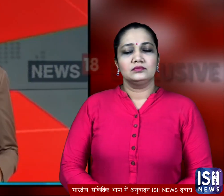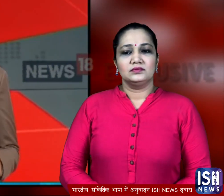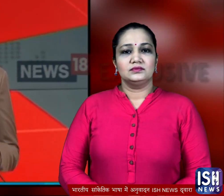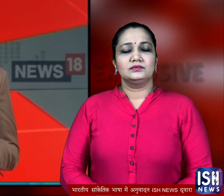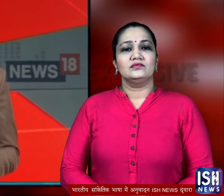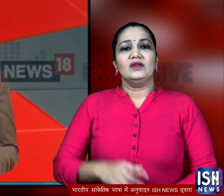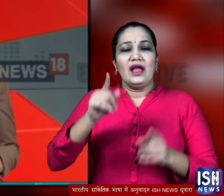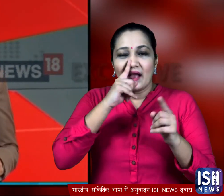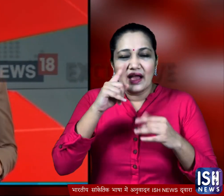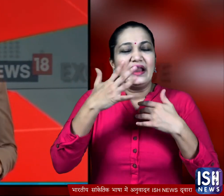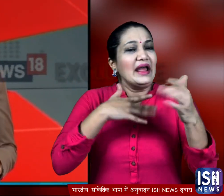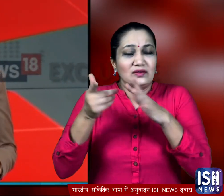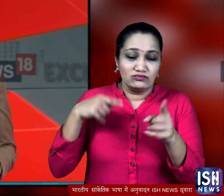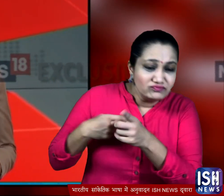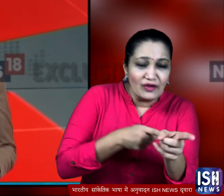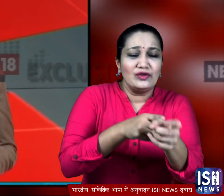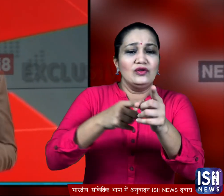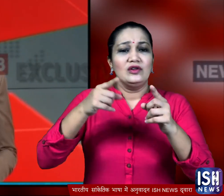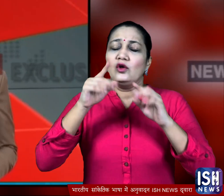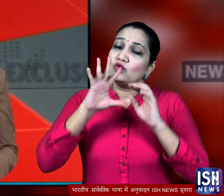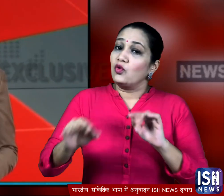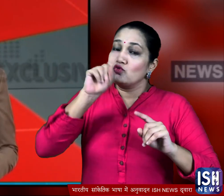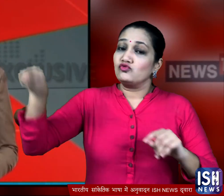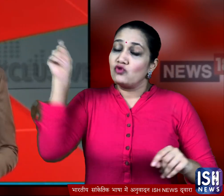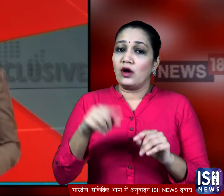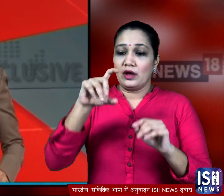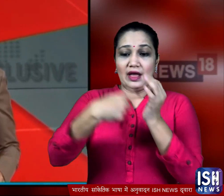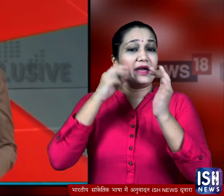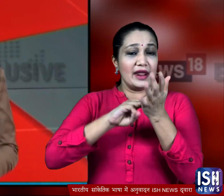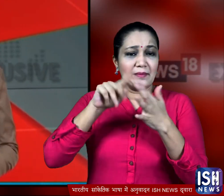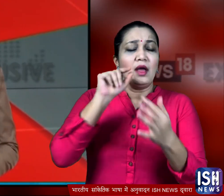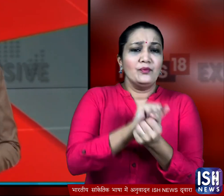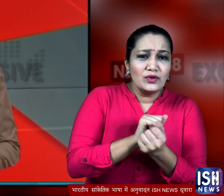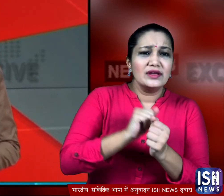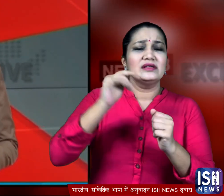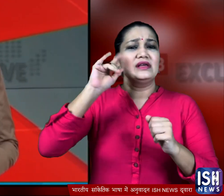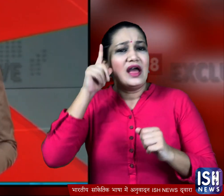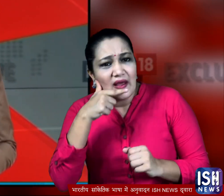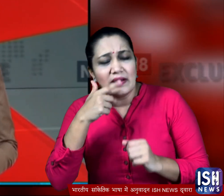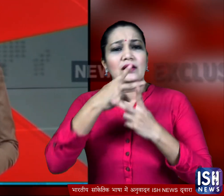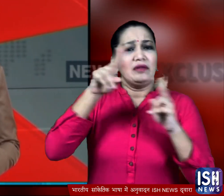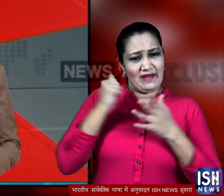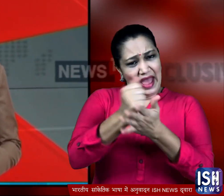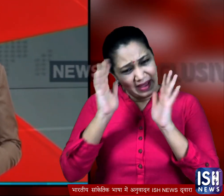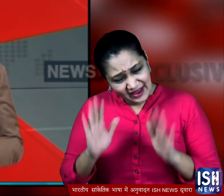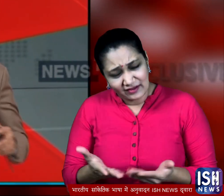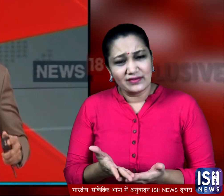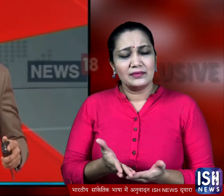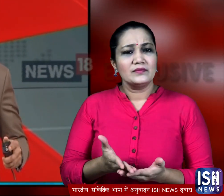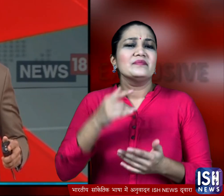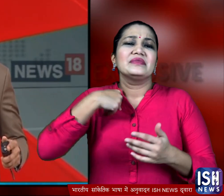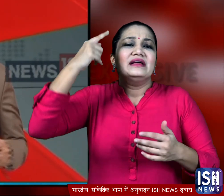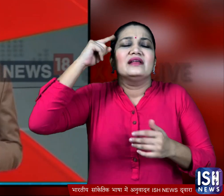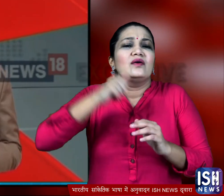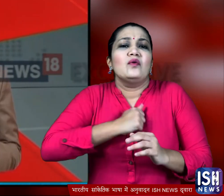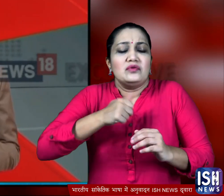सौभाग्य की बात है कि किसी लड़की या महिला का पीछा करना संगीन अपराध है, जिसके लिए पुलिस, थाना, हेल्पलाइन जैसी व्यवस्था है। लेकिन हम लोगों